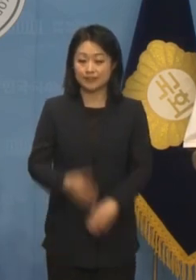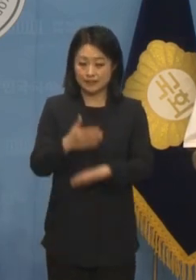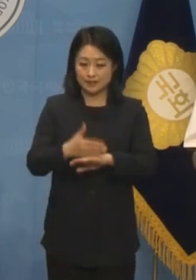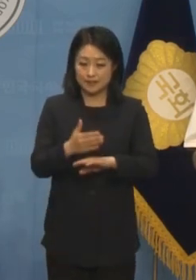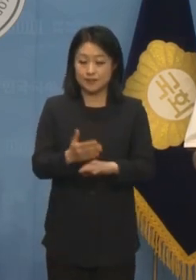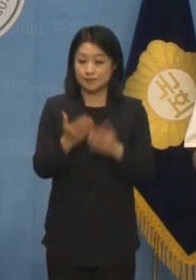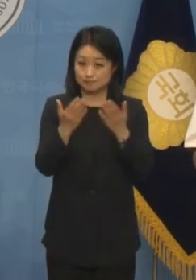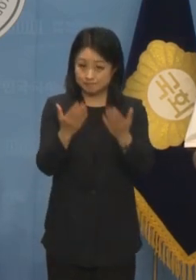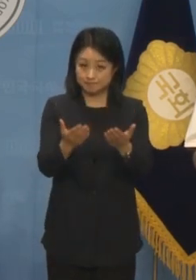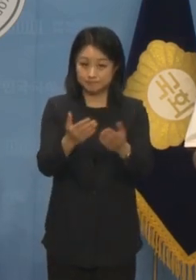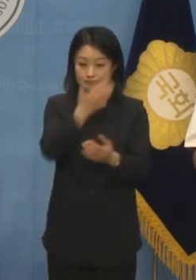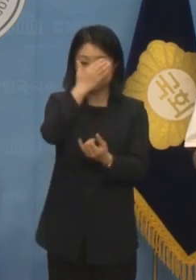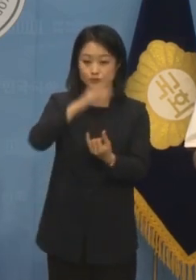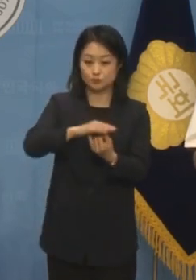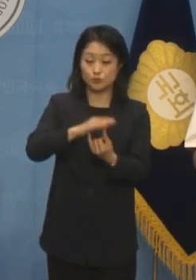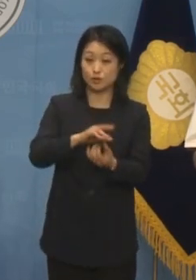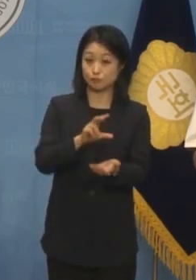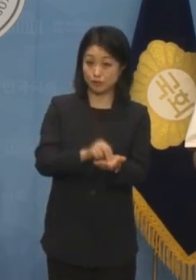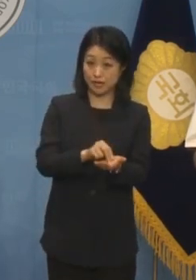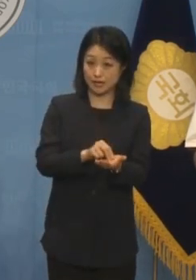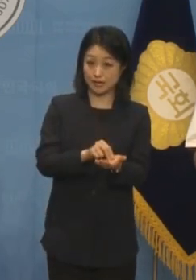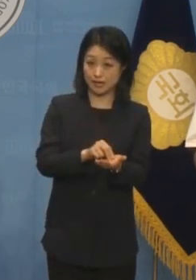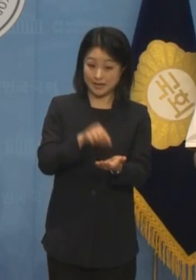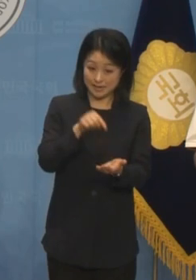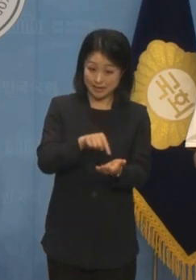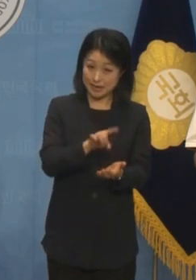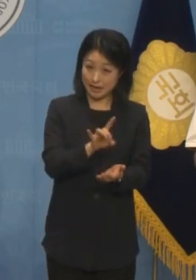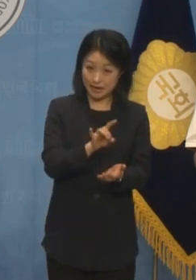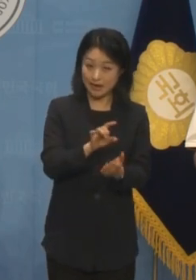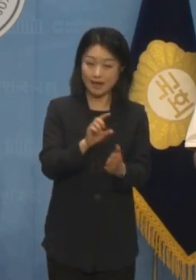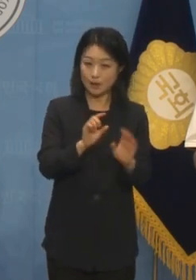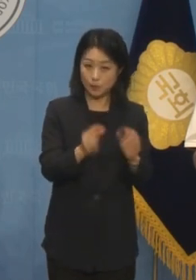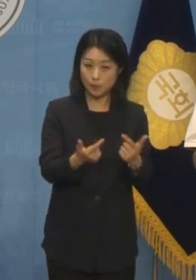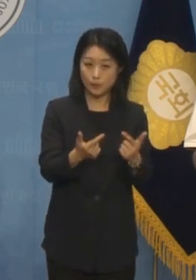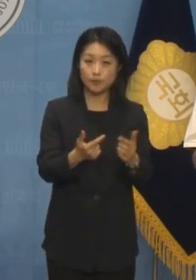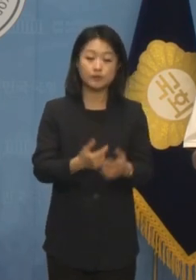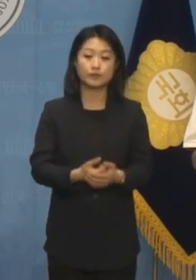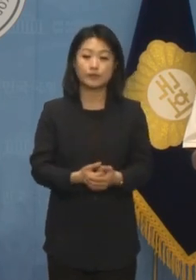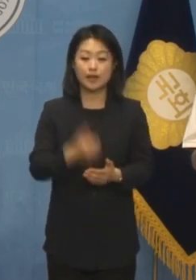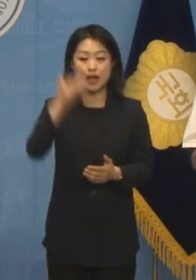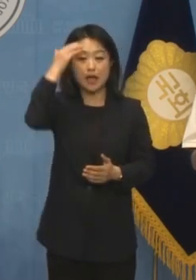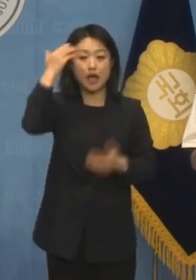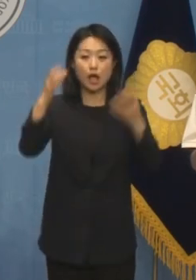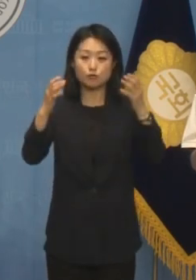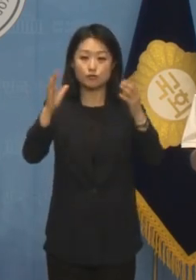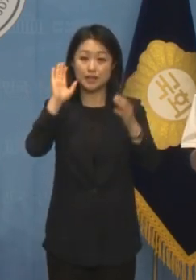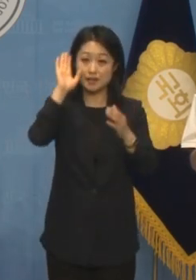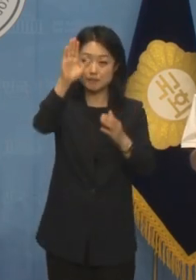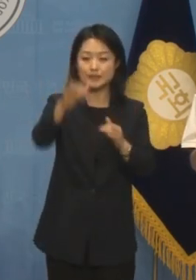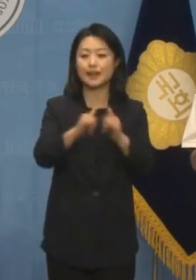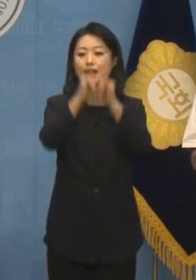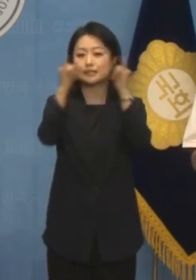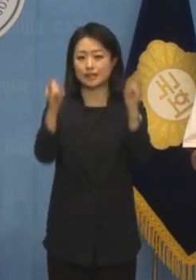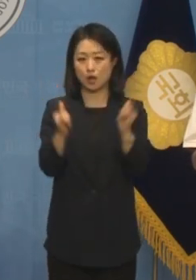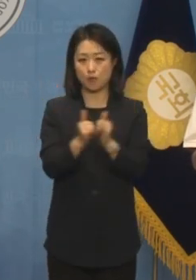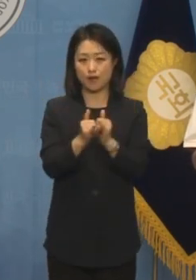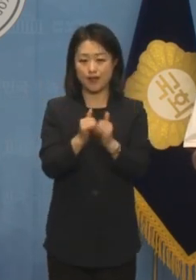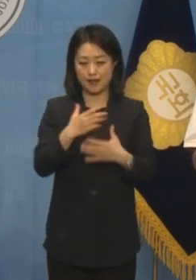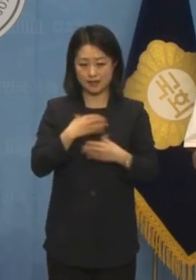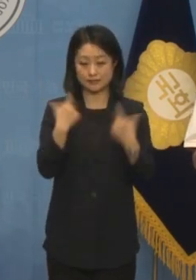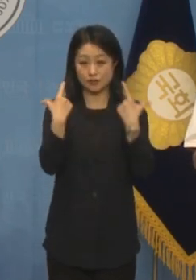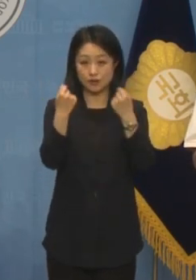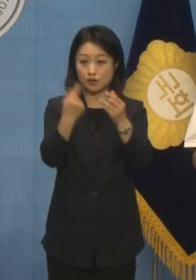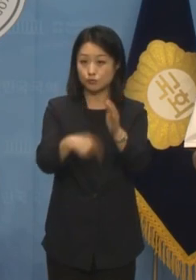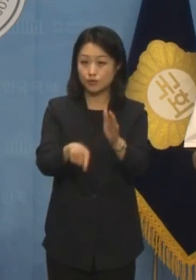감사합니다. 청소년들의 문제는 청소년들만의 문제가 아닙니다. 대한민국의 지속가능한 사회 환경을 유지해가기 위해서는